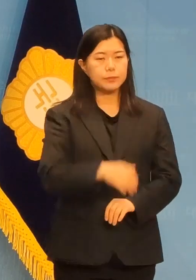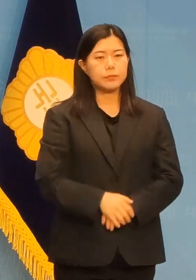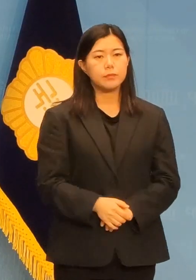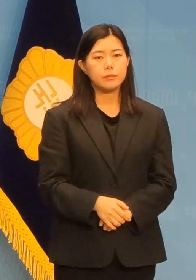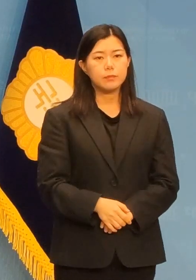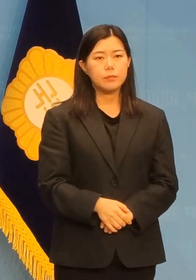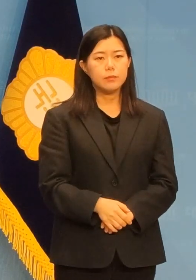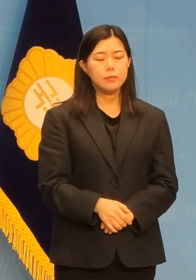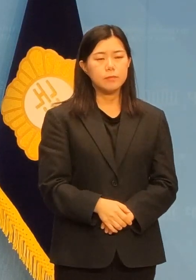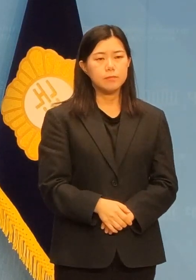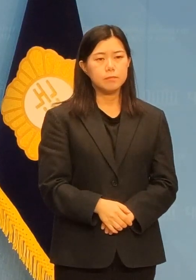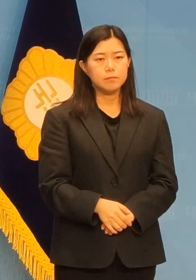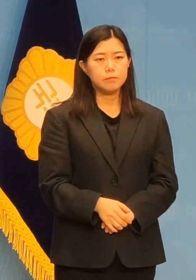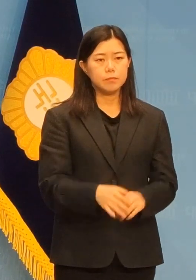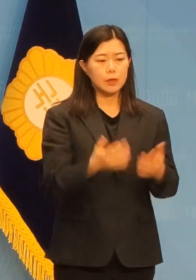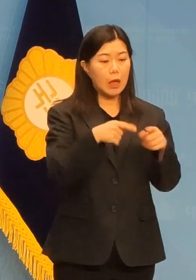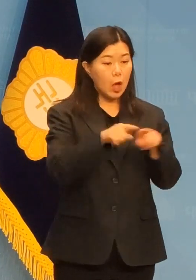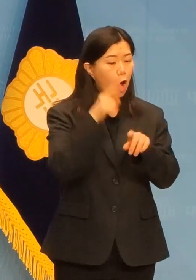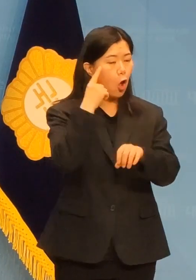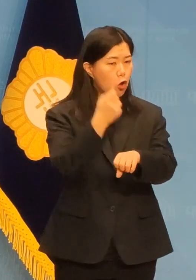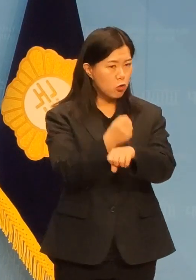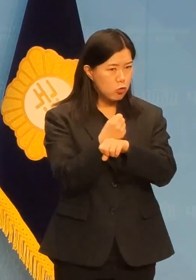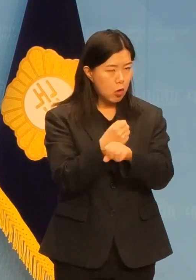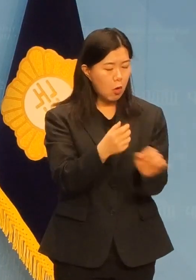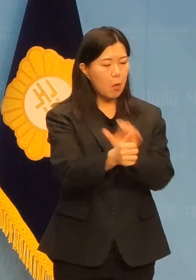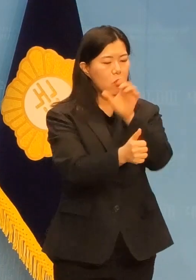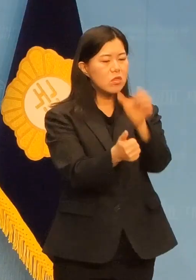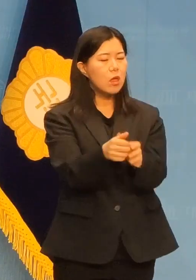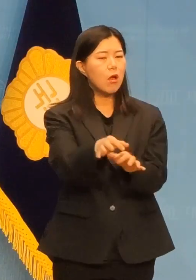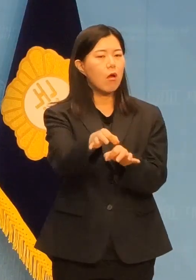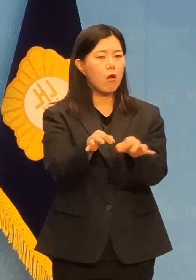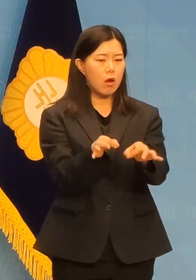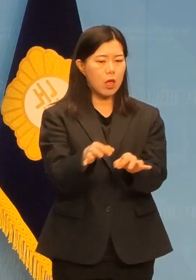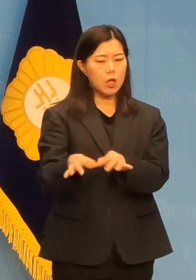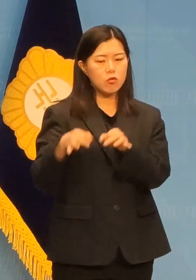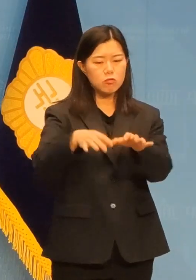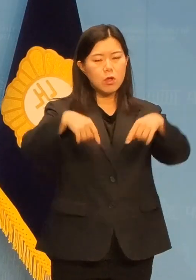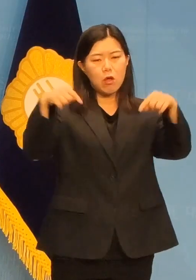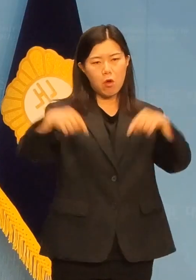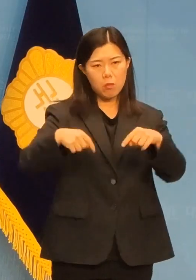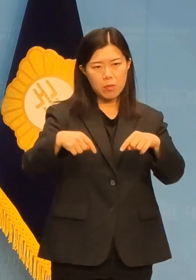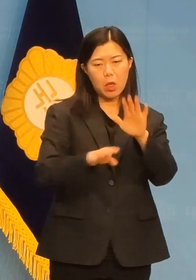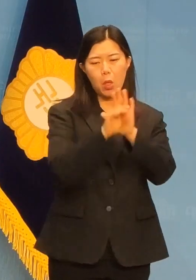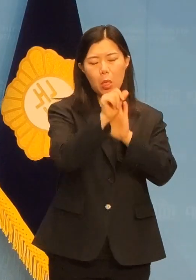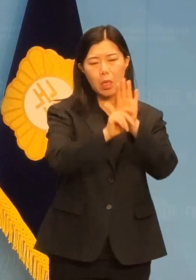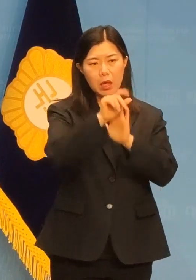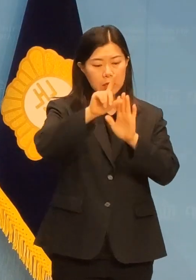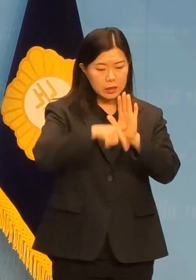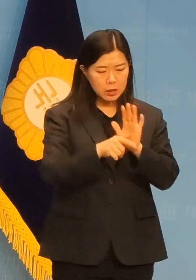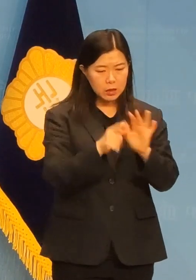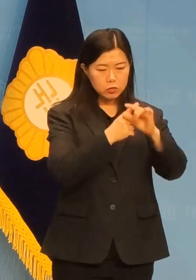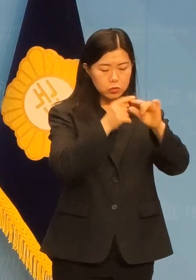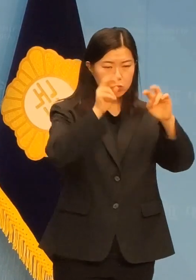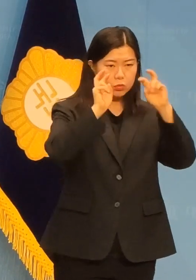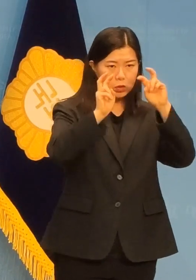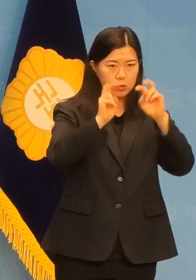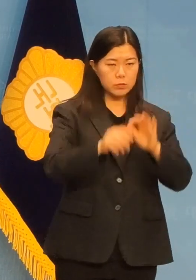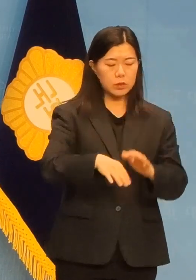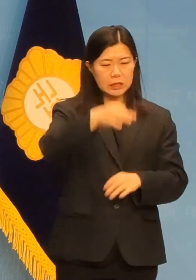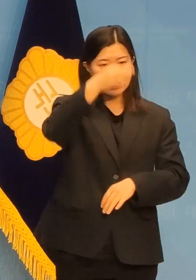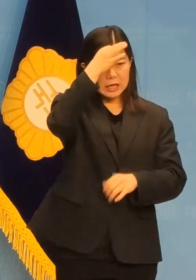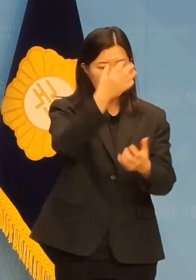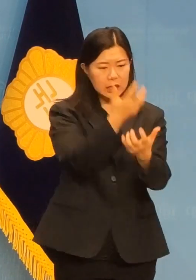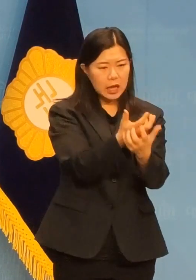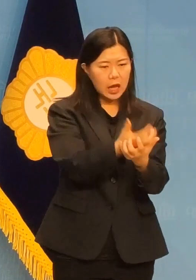문제였습니다. 공동연구, 위탁거래, 투자협의, 입찰 과정에서 중소기업은 기술